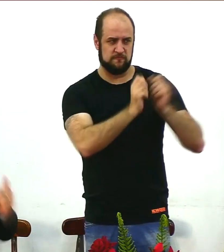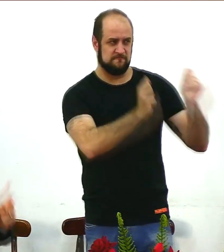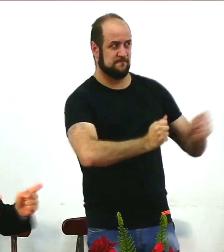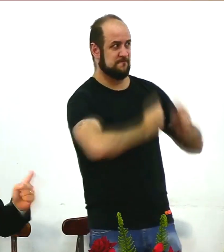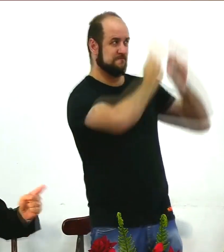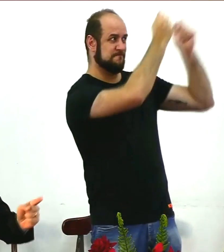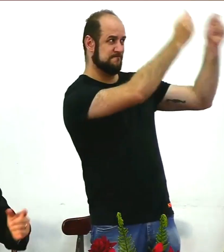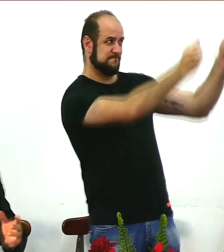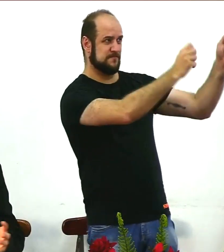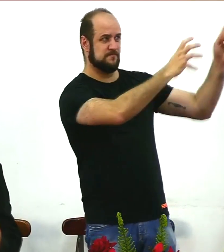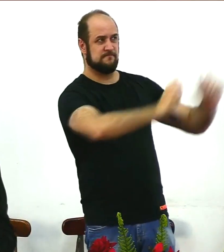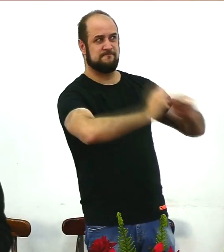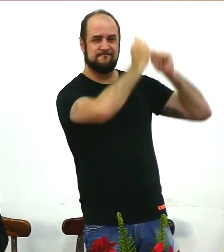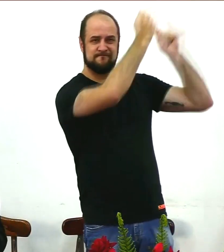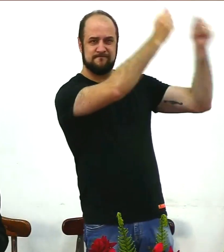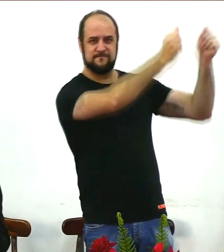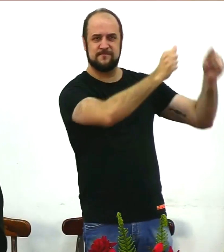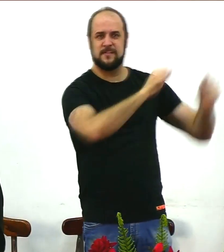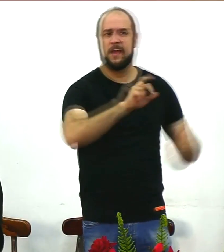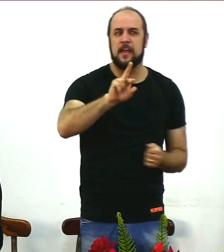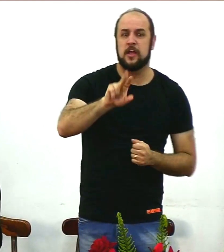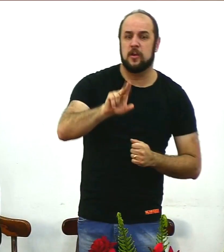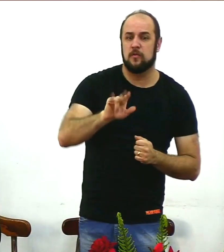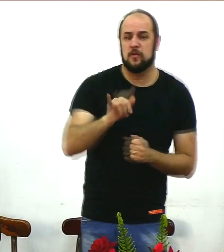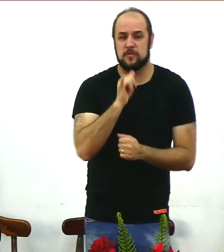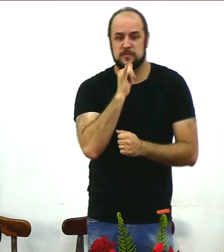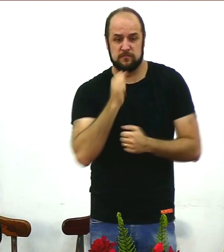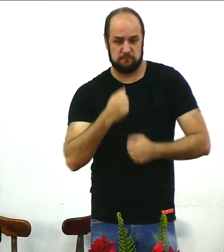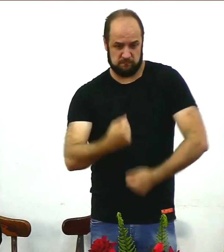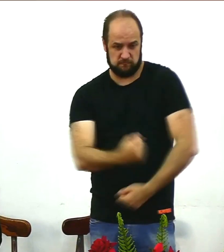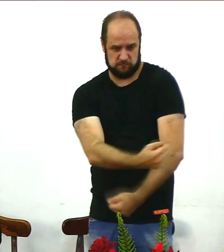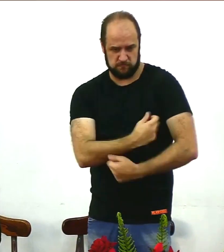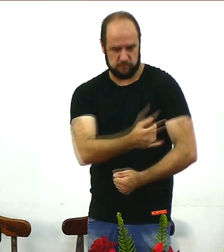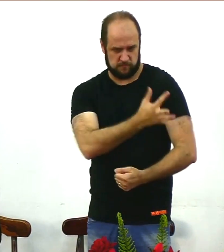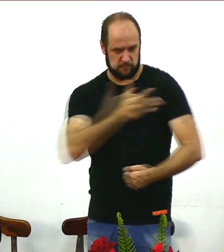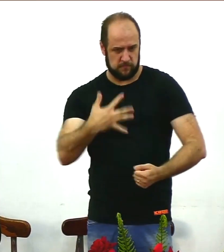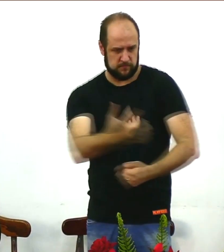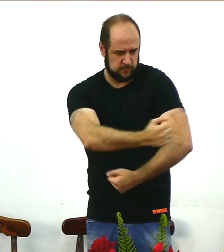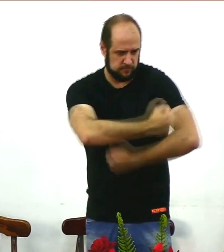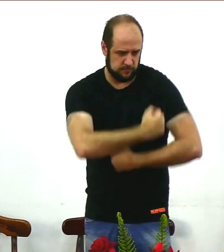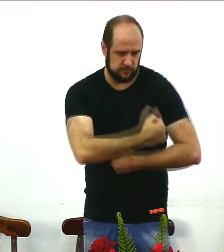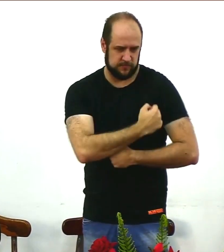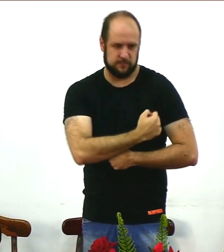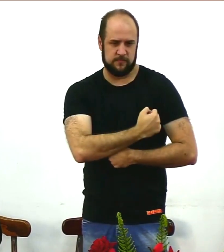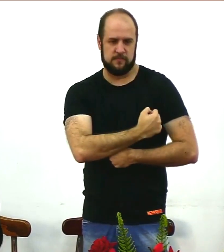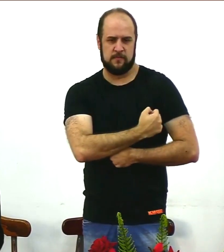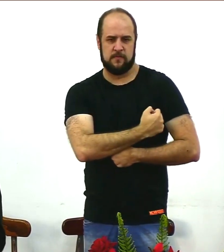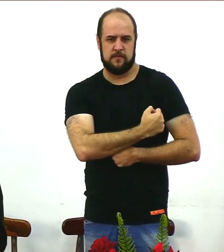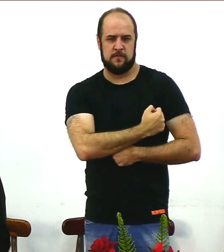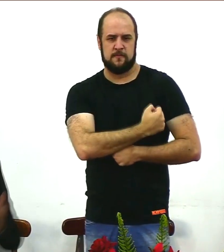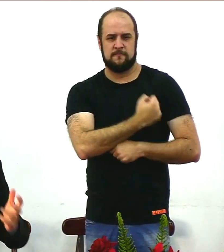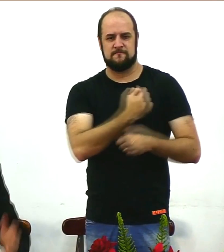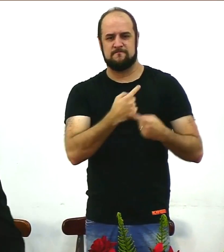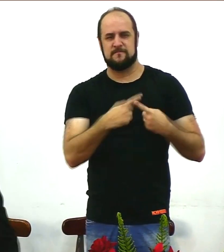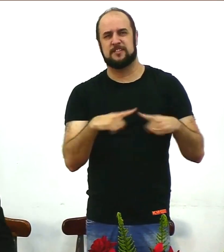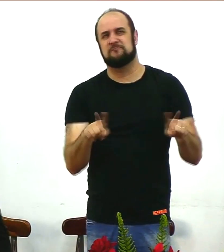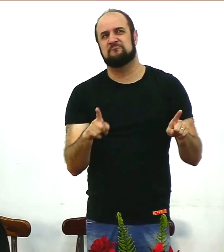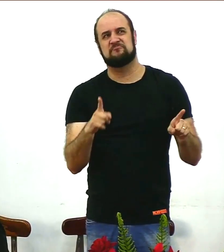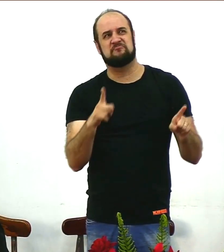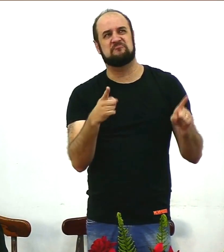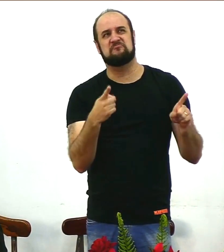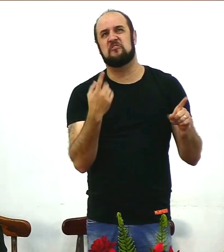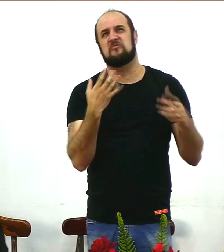se tornou em tristeza e angústia. As harpas que aqui ele